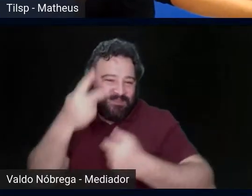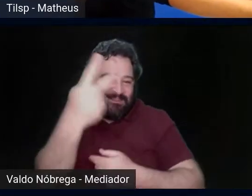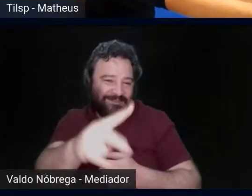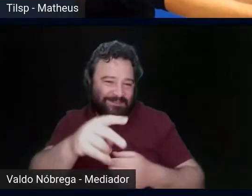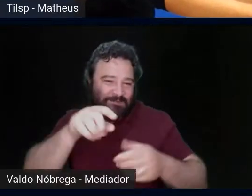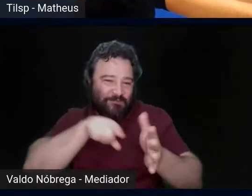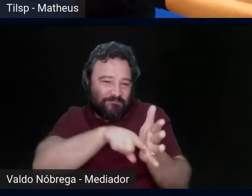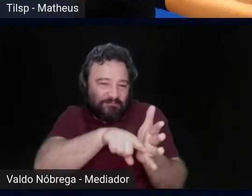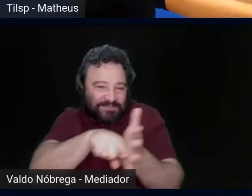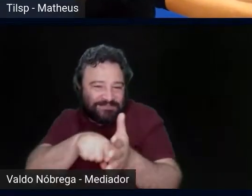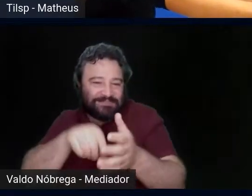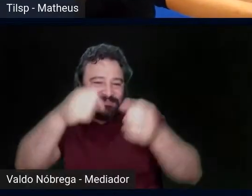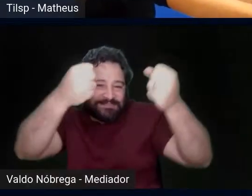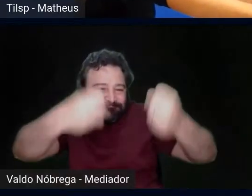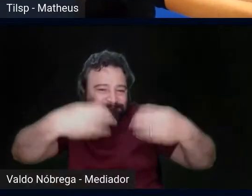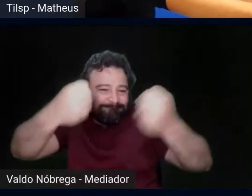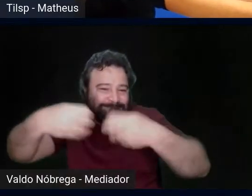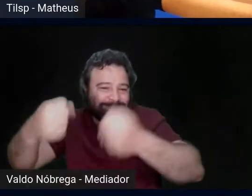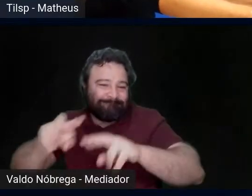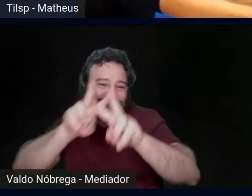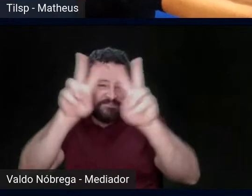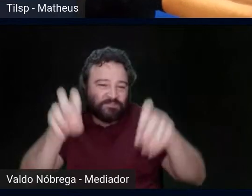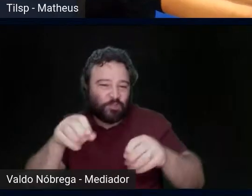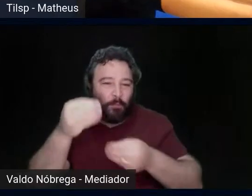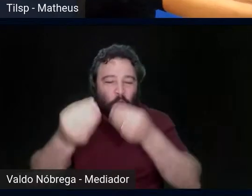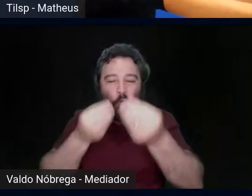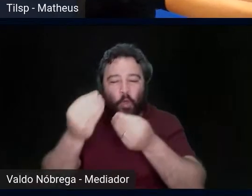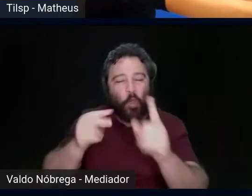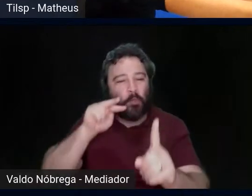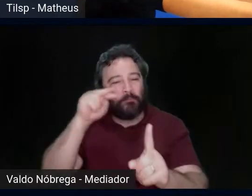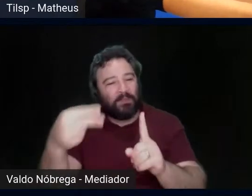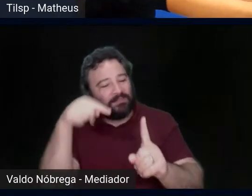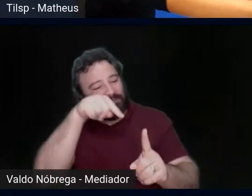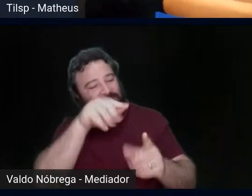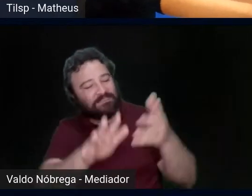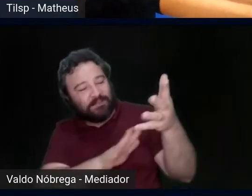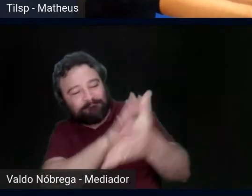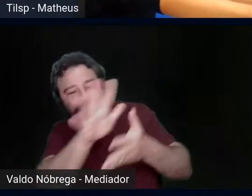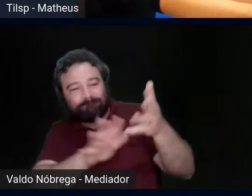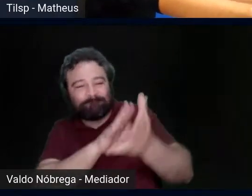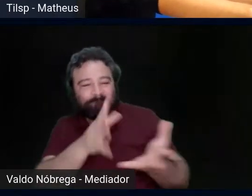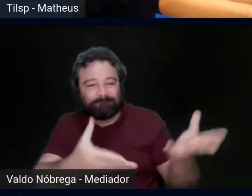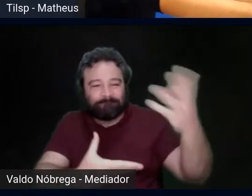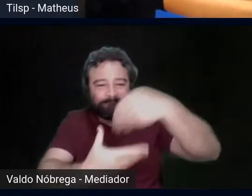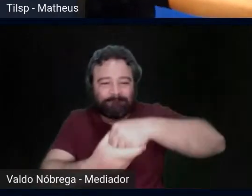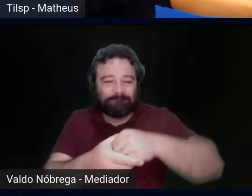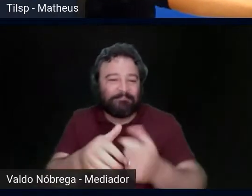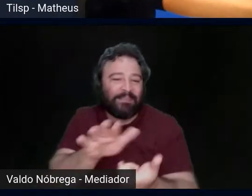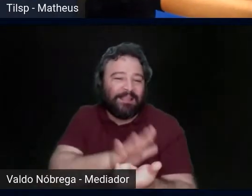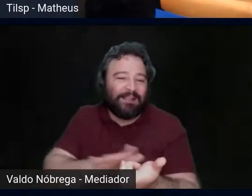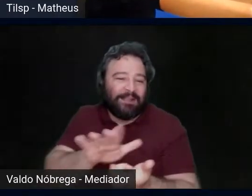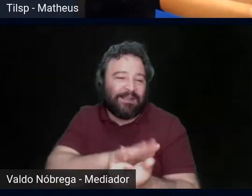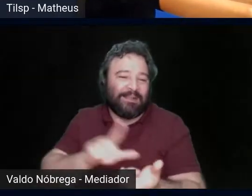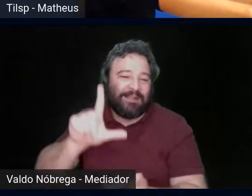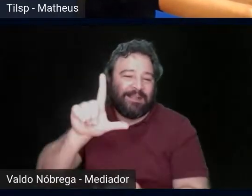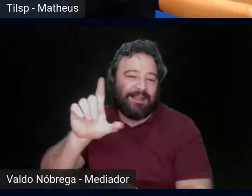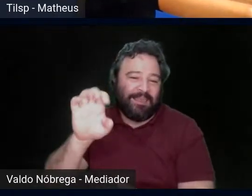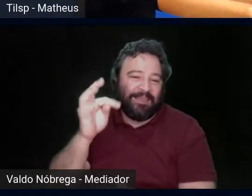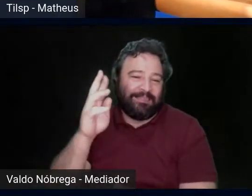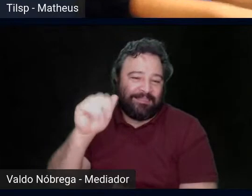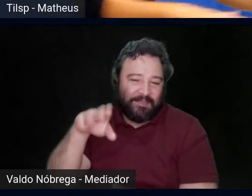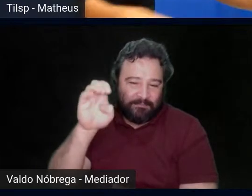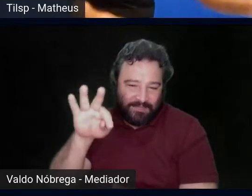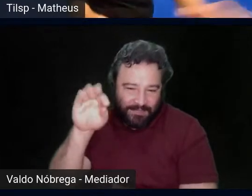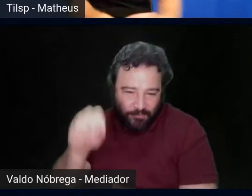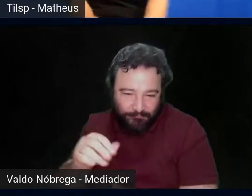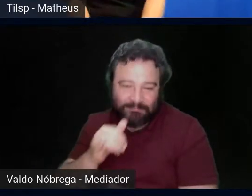para que continuemos, você possa continuar com a sua pesquisa. e trazer mais eh contribuições paraa gente sobre essa aquisição